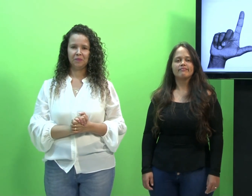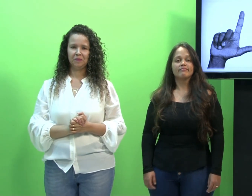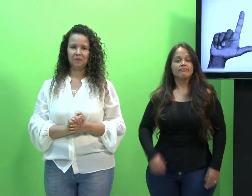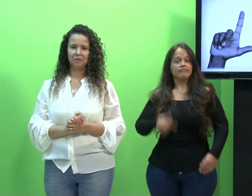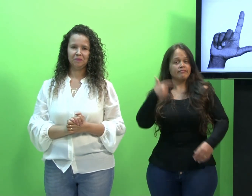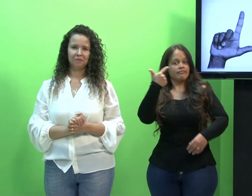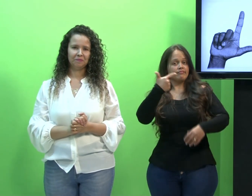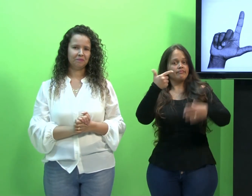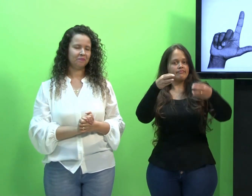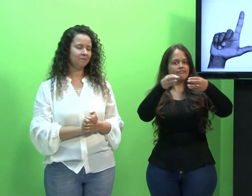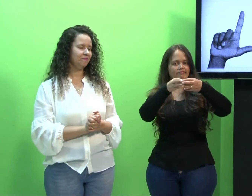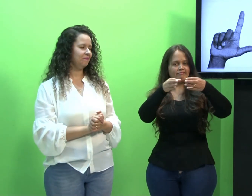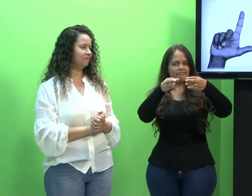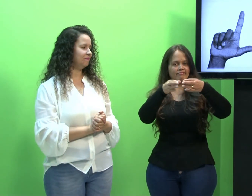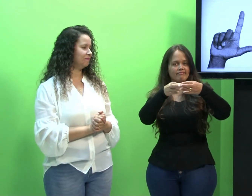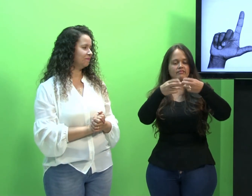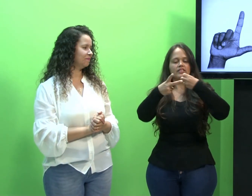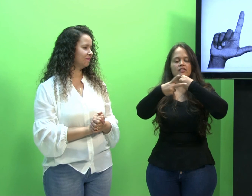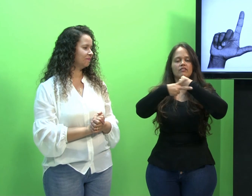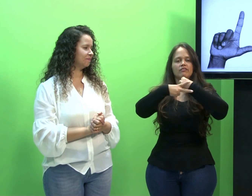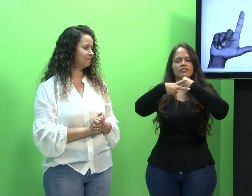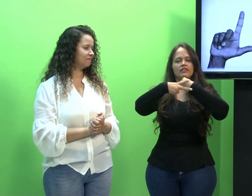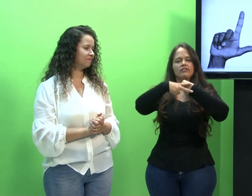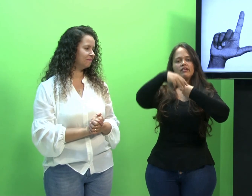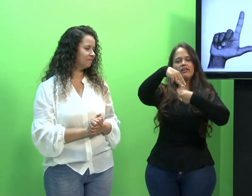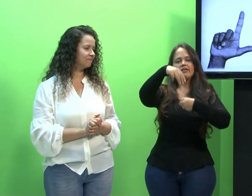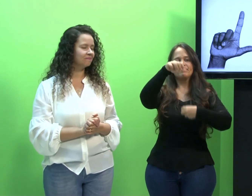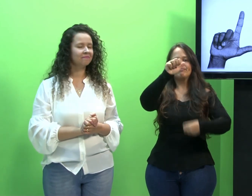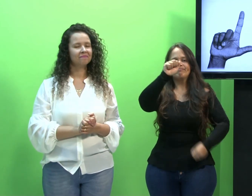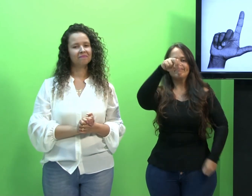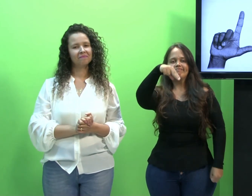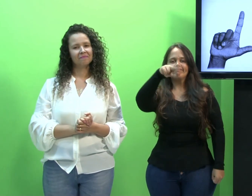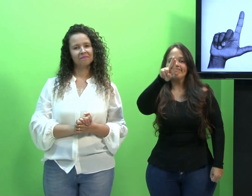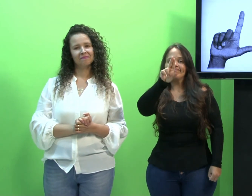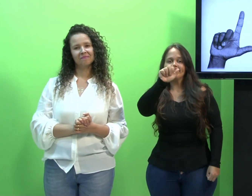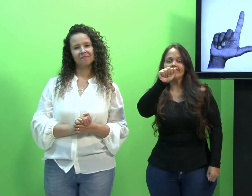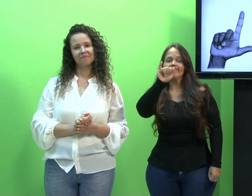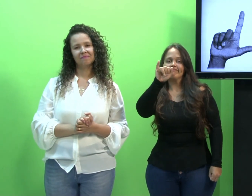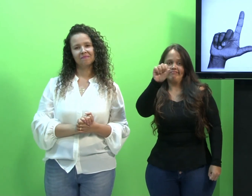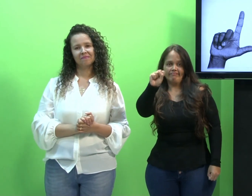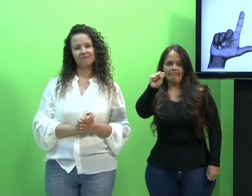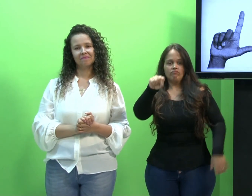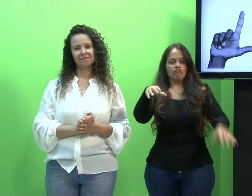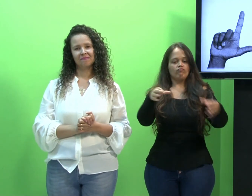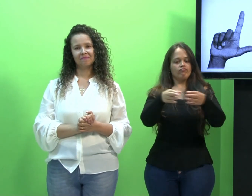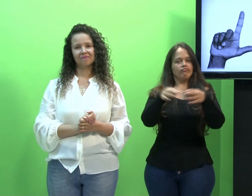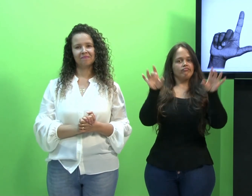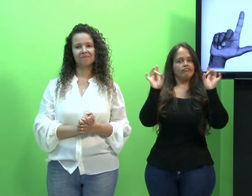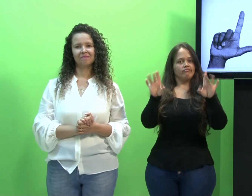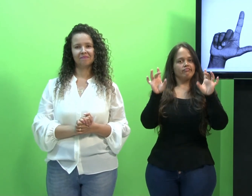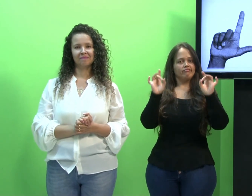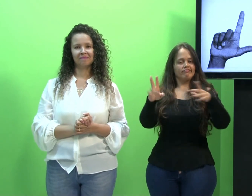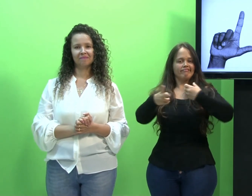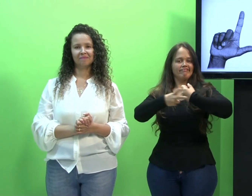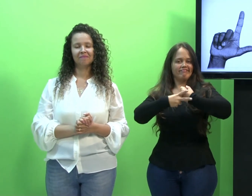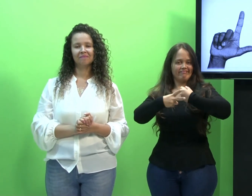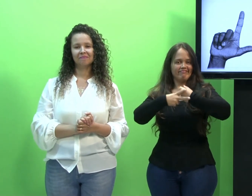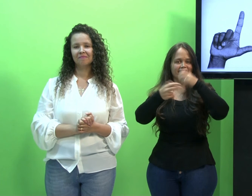O segundo grupo são dos verbos manuais. Esse é um grupo especial de verbos na